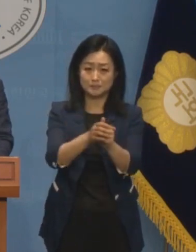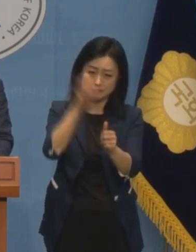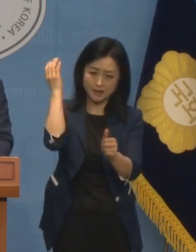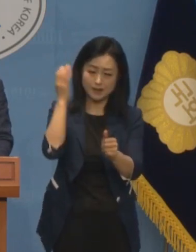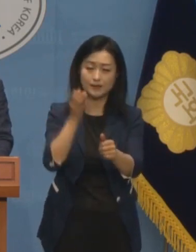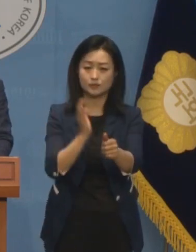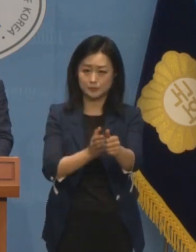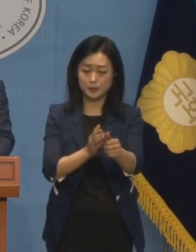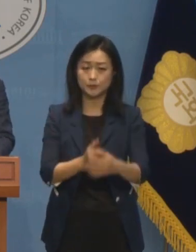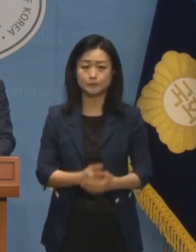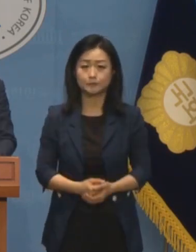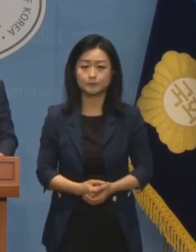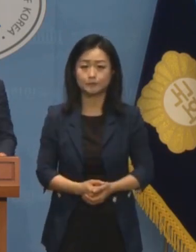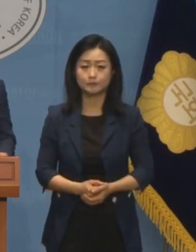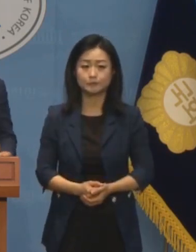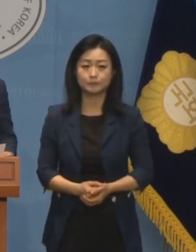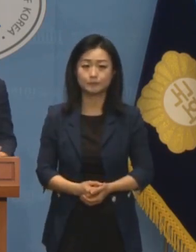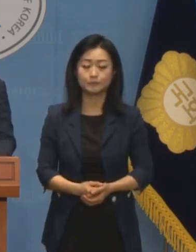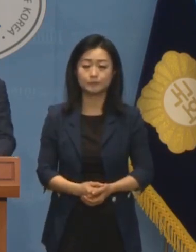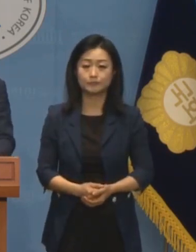철회하십시오.